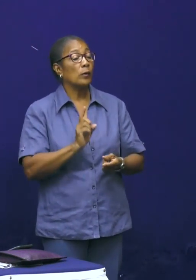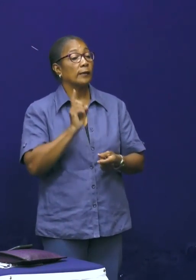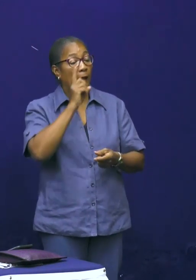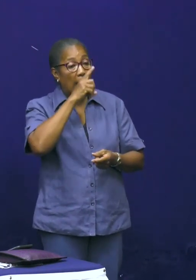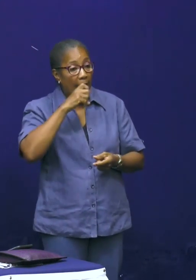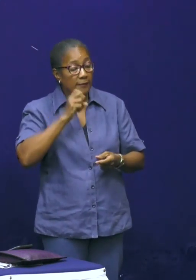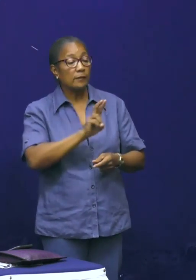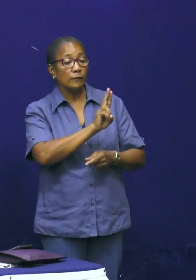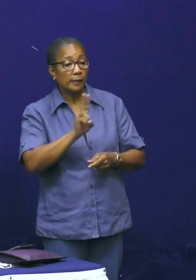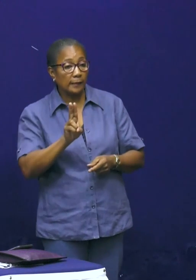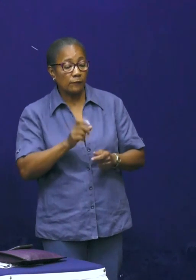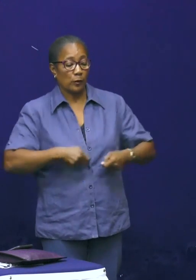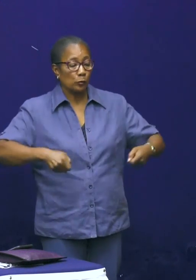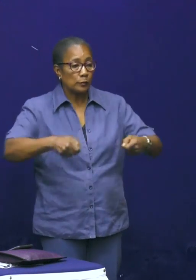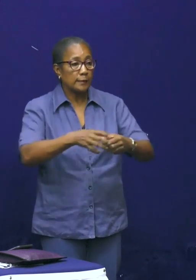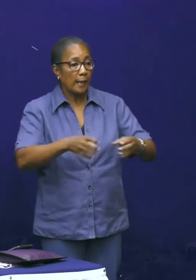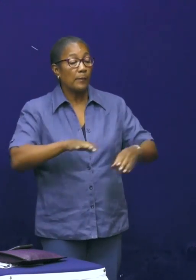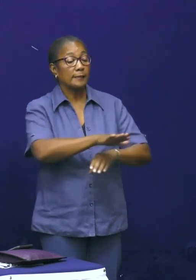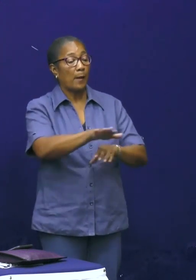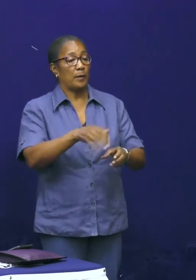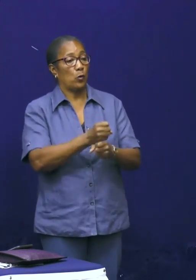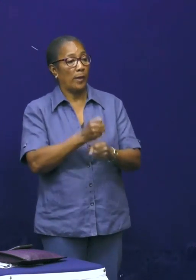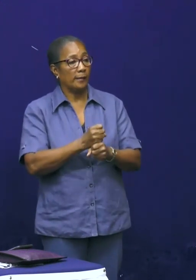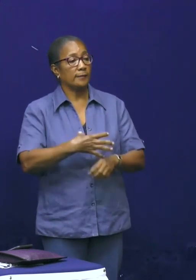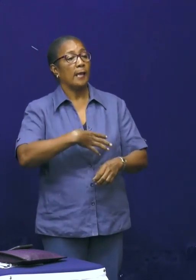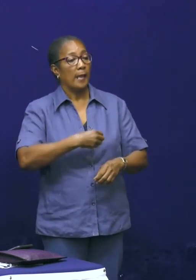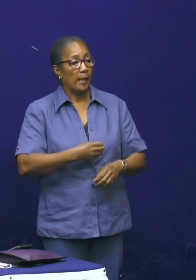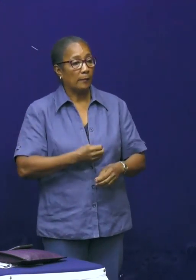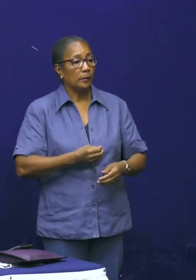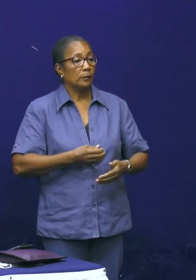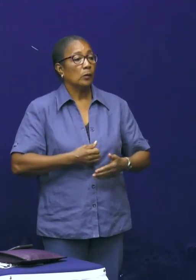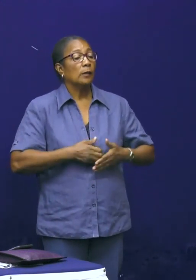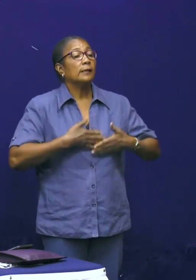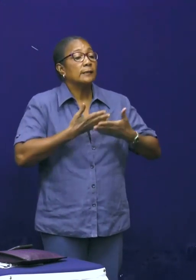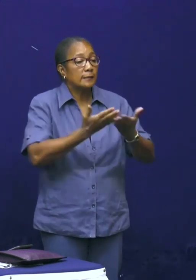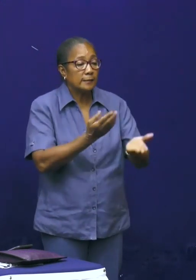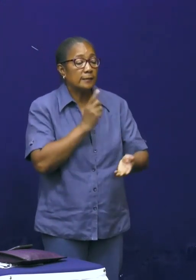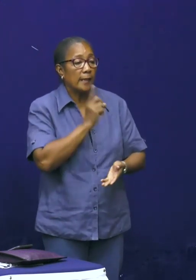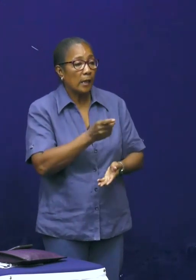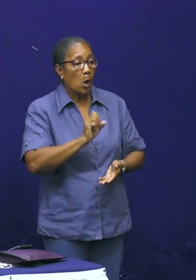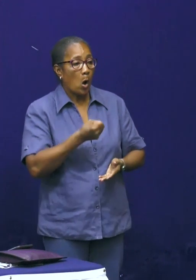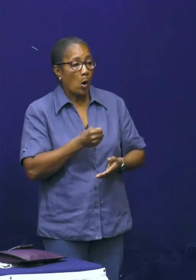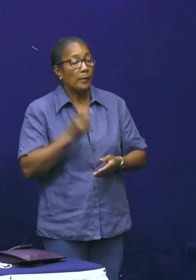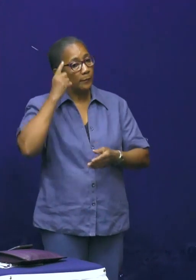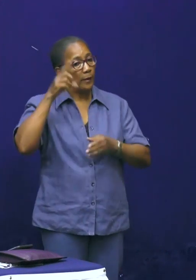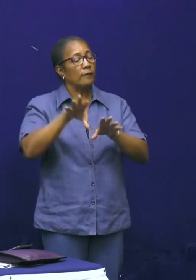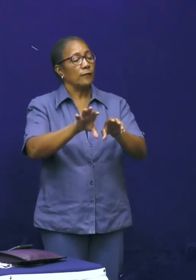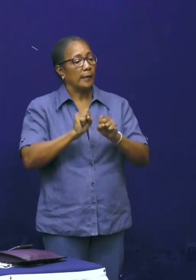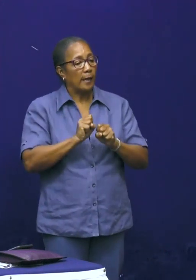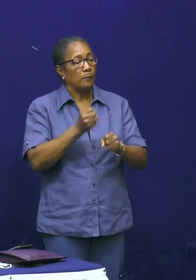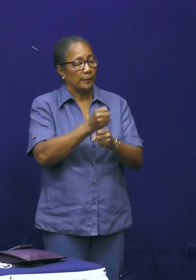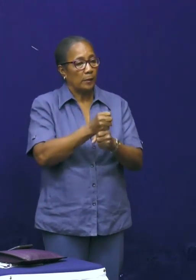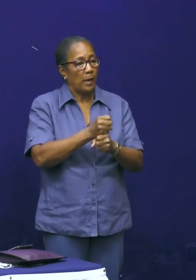vereniging van sociaal maatschappelijke werkers hebben toegezegd om een plan van aanpak op te